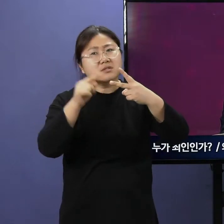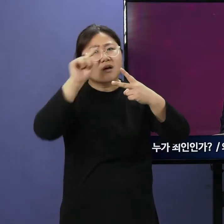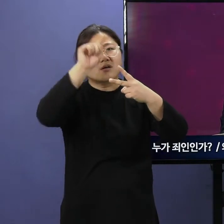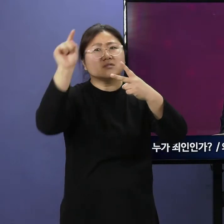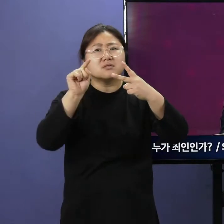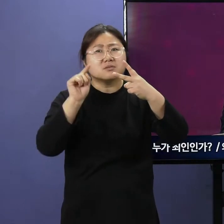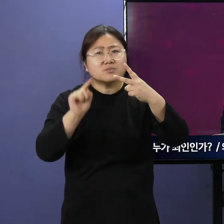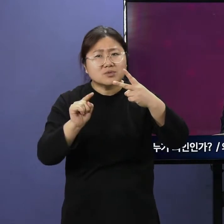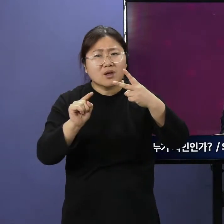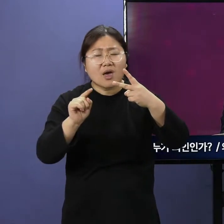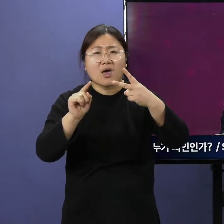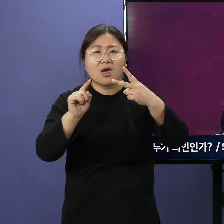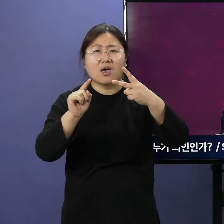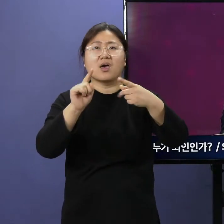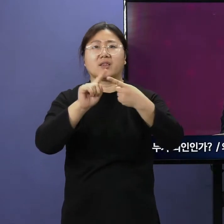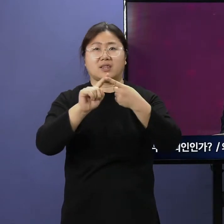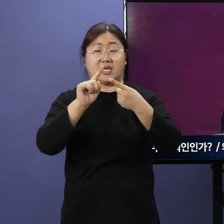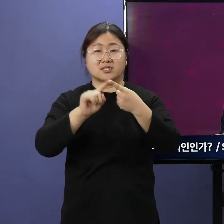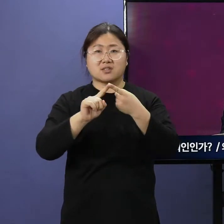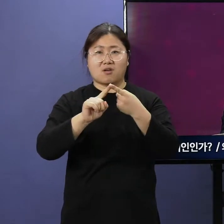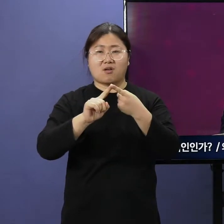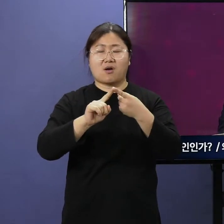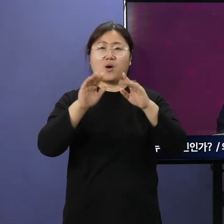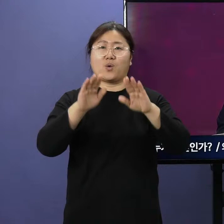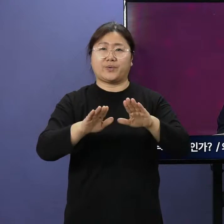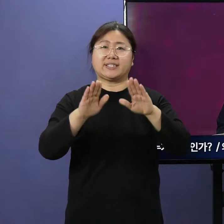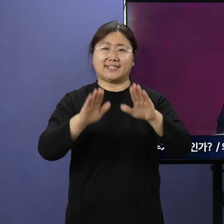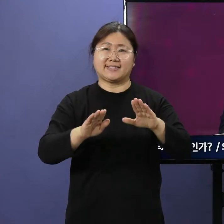답을 오늘 본문이 말하고 있는 것입니다.